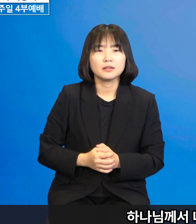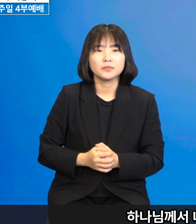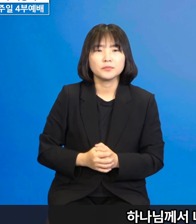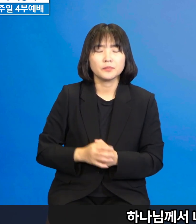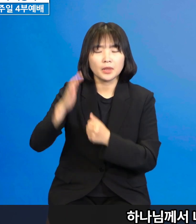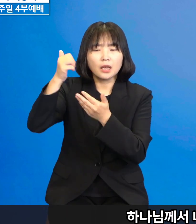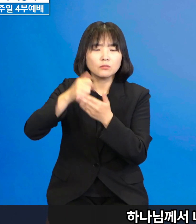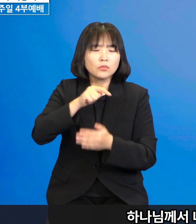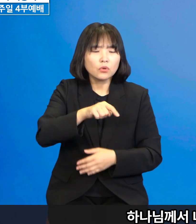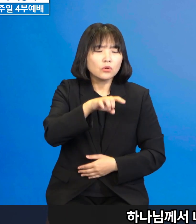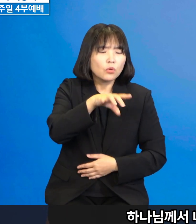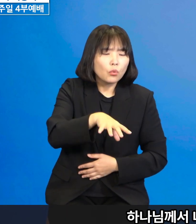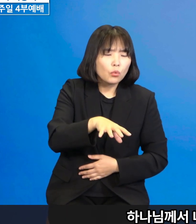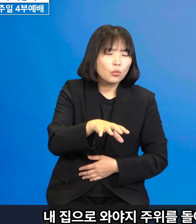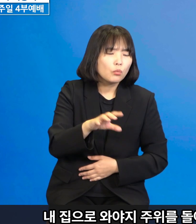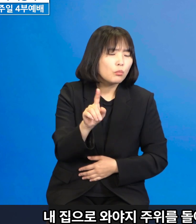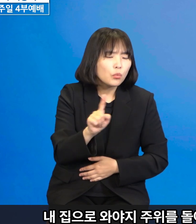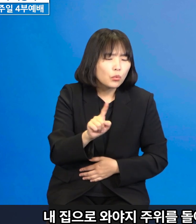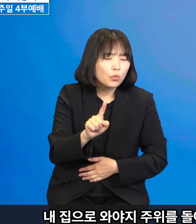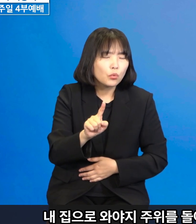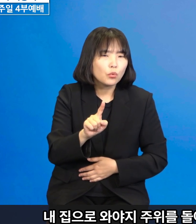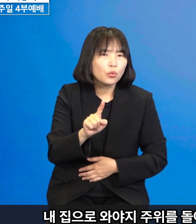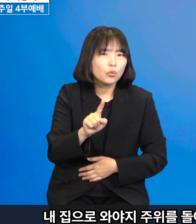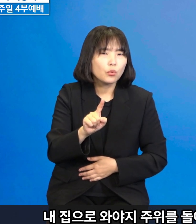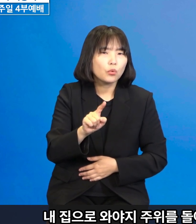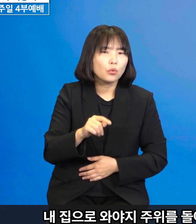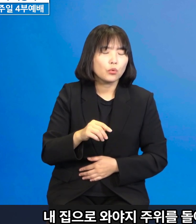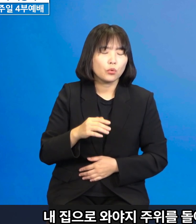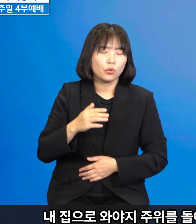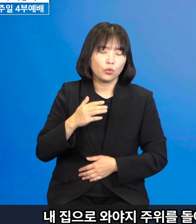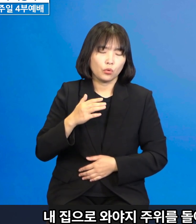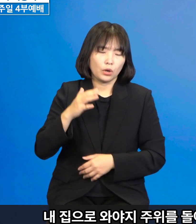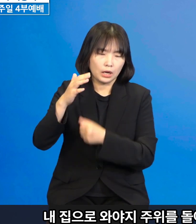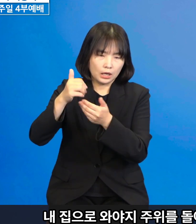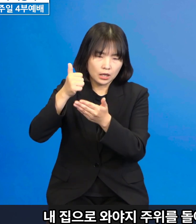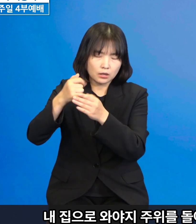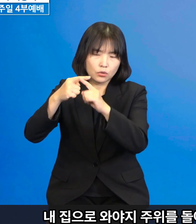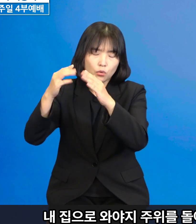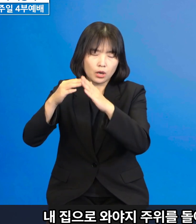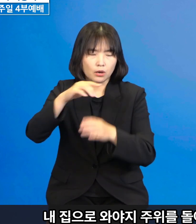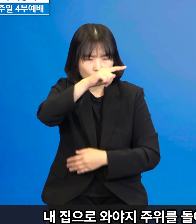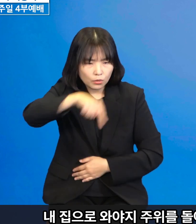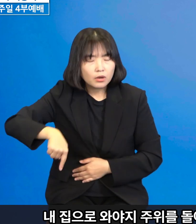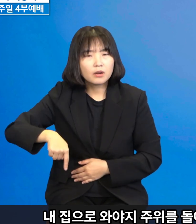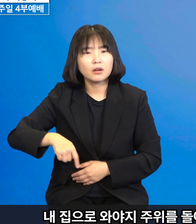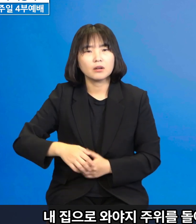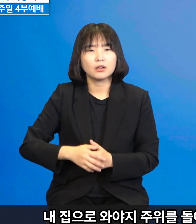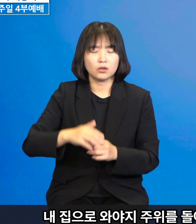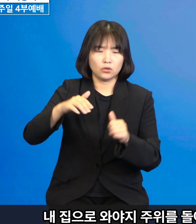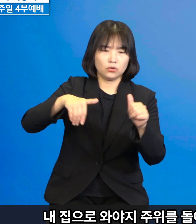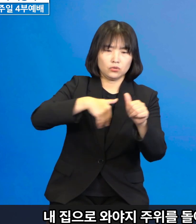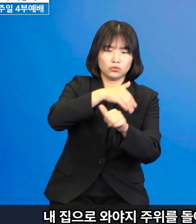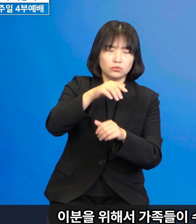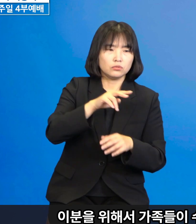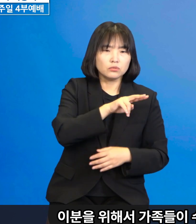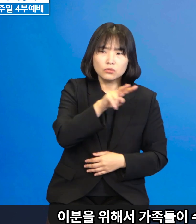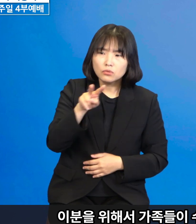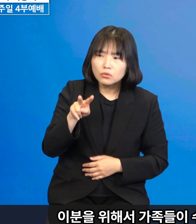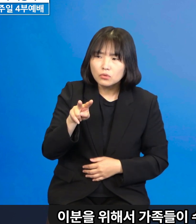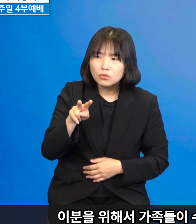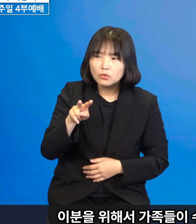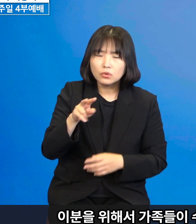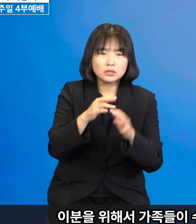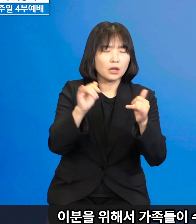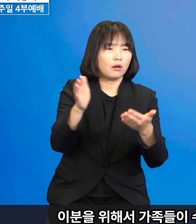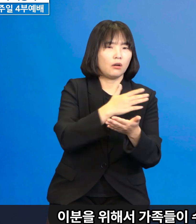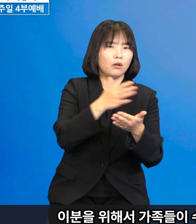너 여기서 뭐 하냐? 내 집으로 와야지. 주위를 돌아봤는데 없어졌는데 알고 봤더니